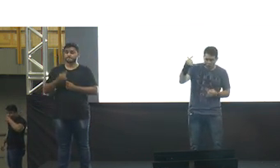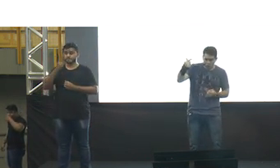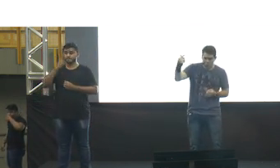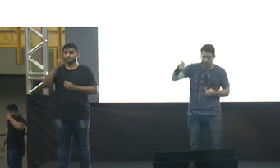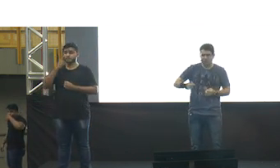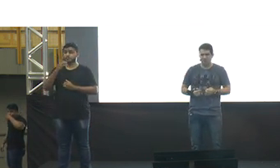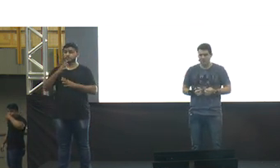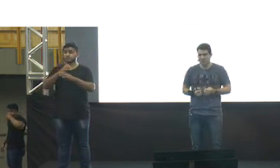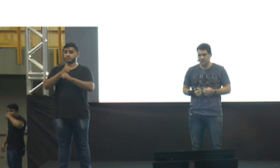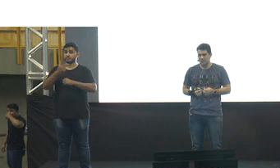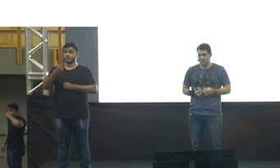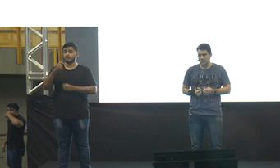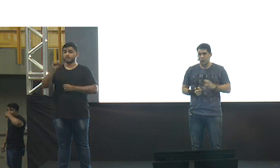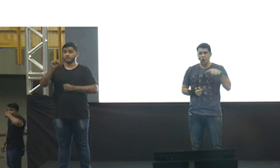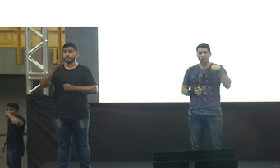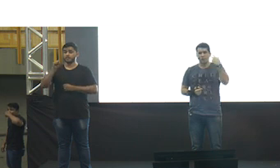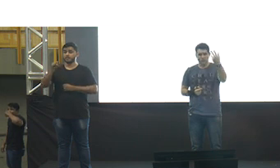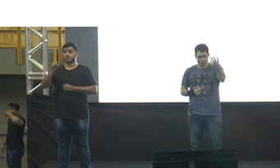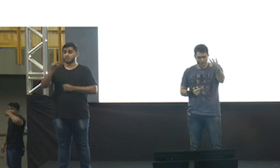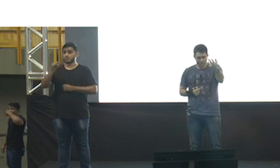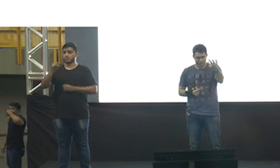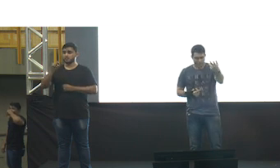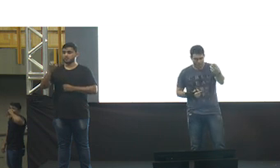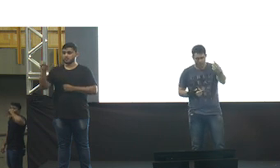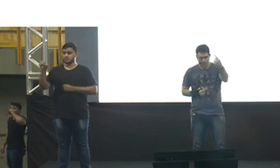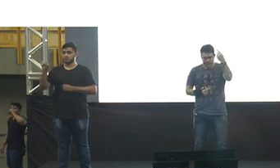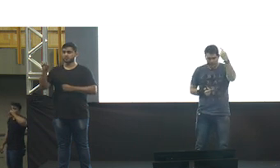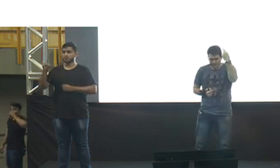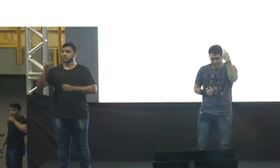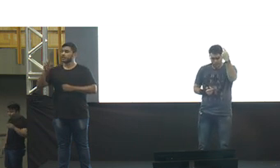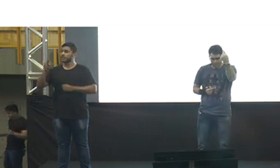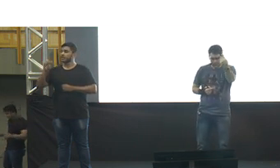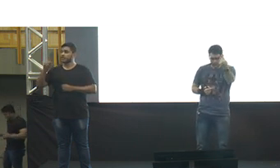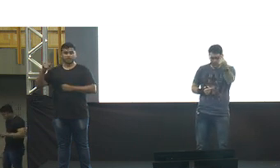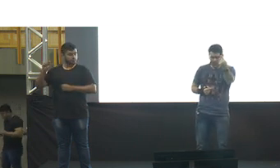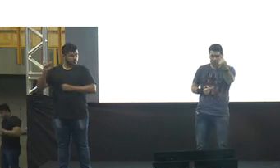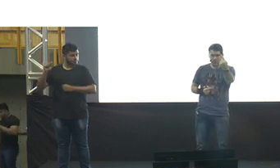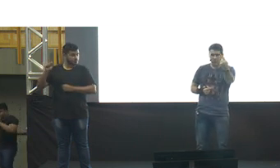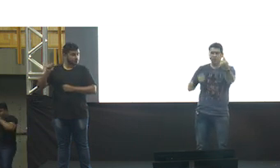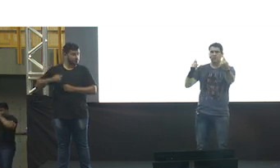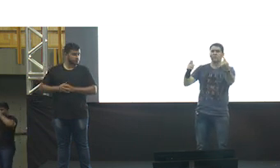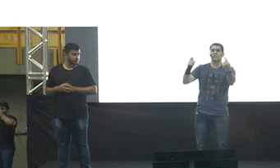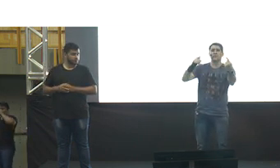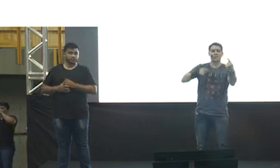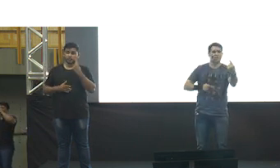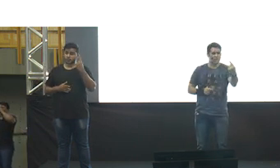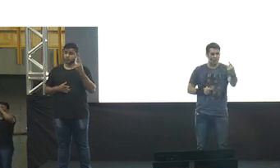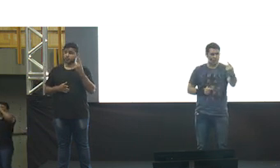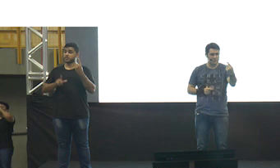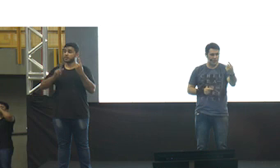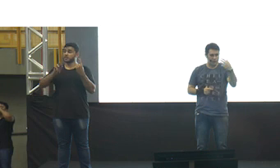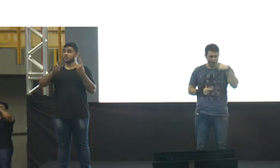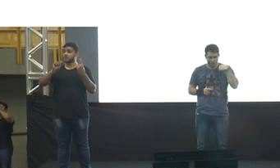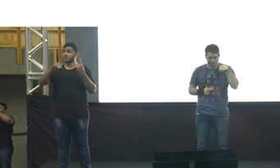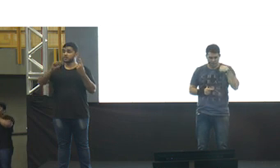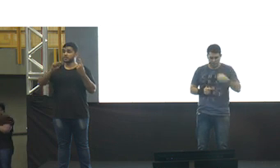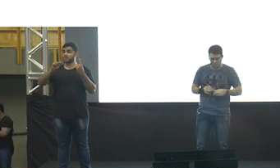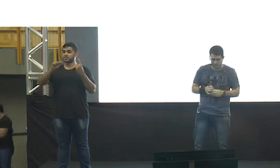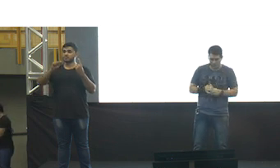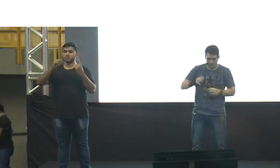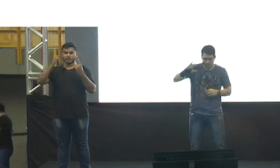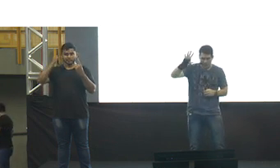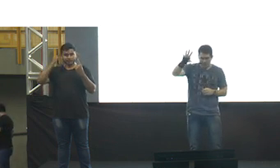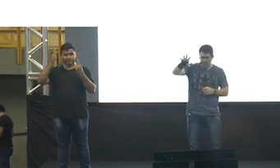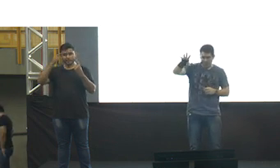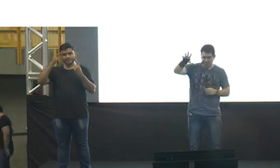de 28 mil gramas. Outra informação que ele me deu. A cada 1 grama de gasolina, eu libero 10 quilojoules. Aí, o que eu vou fazer?